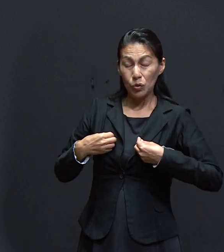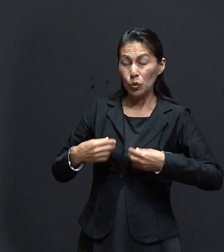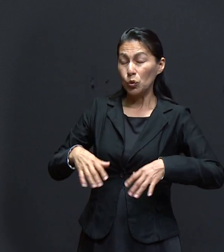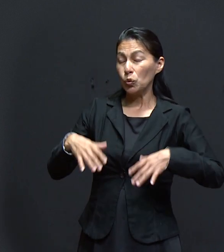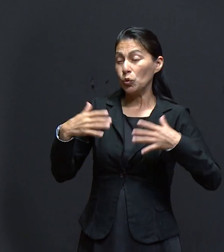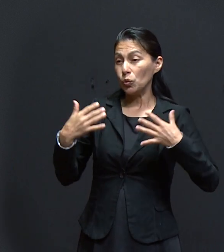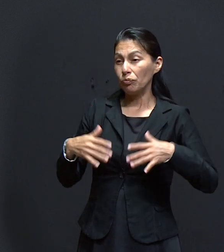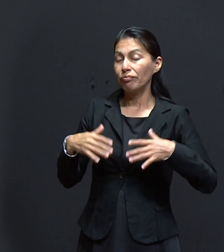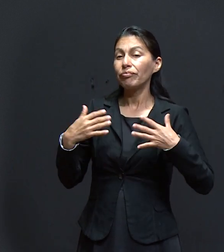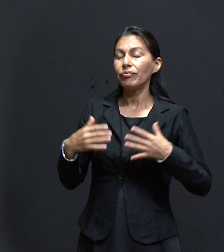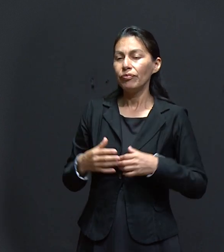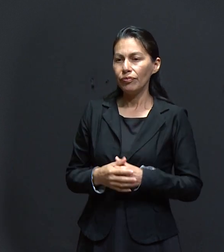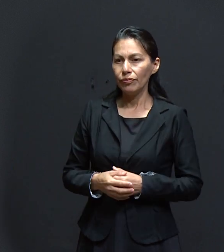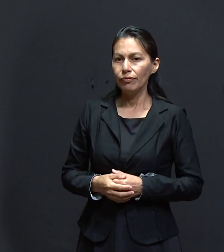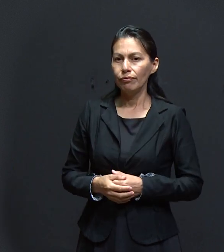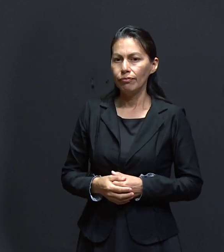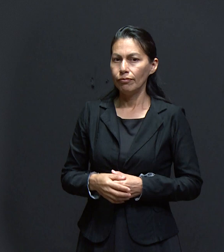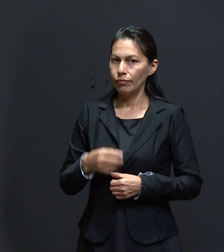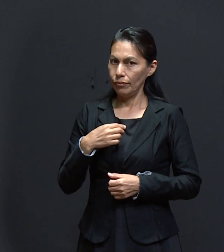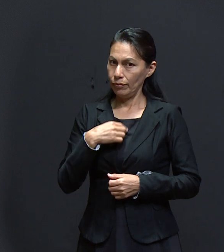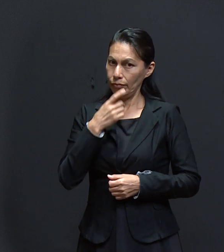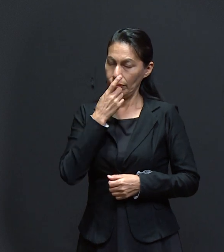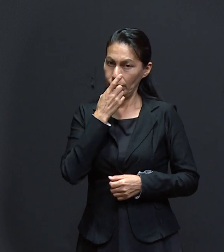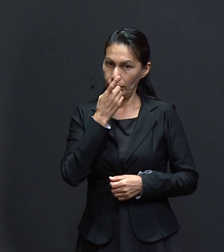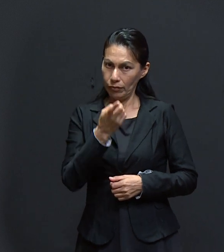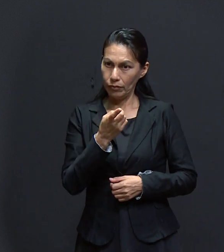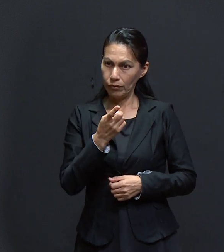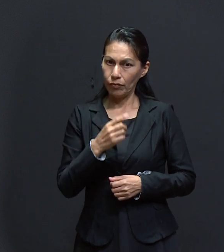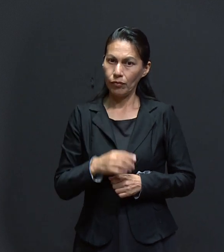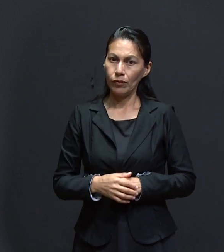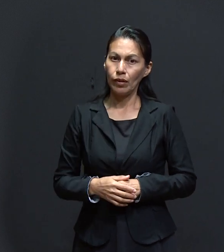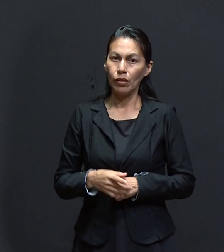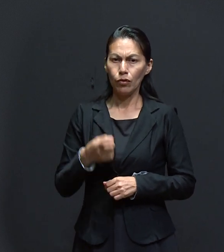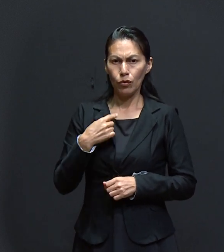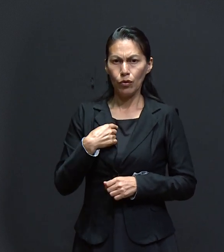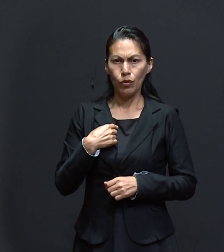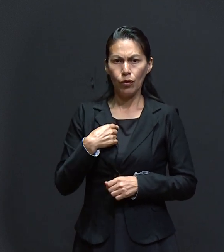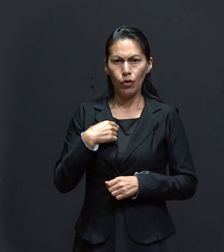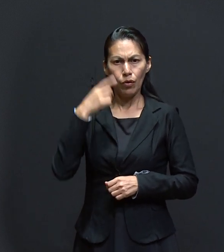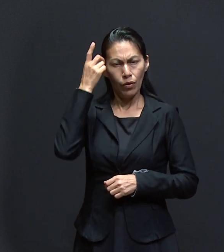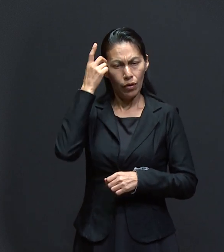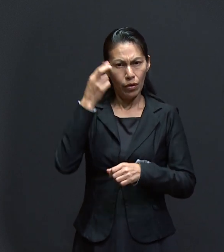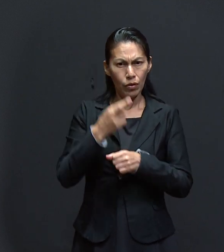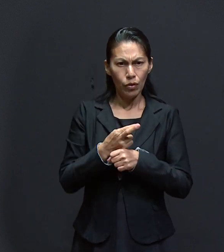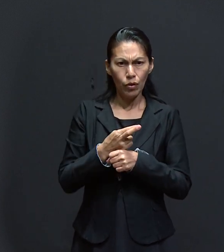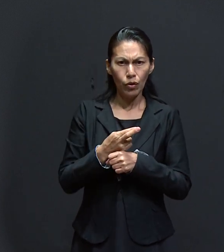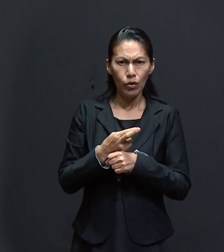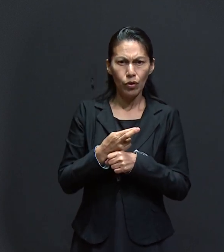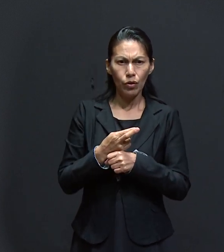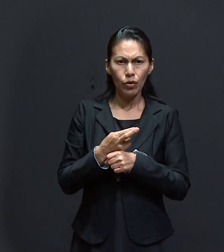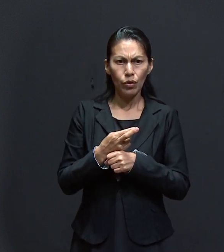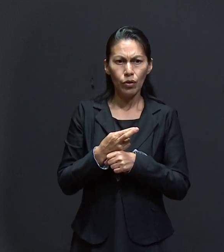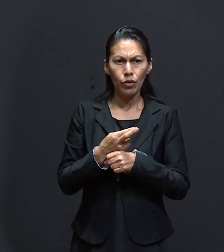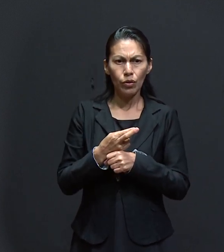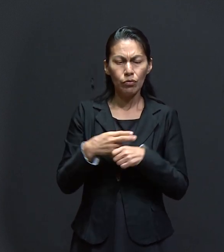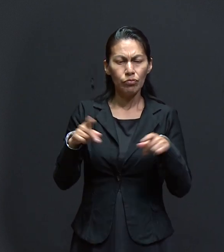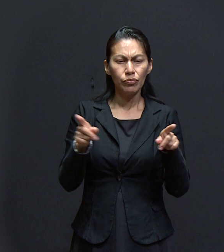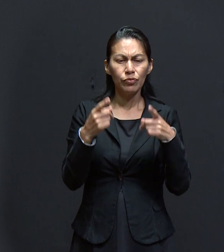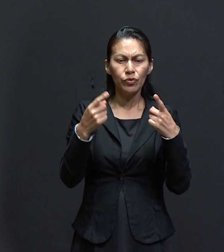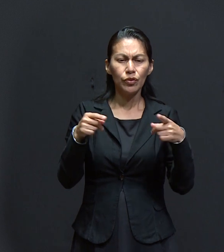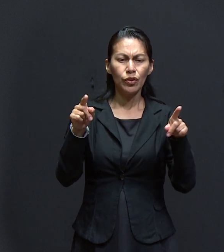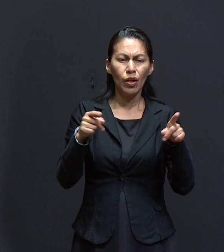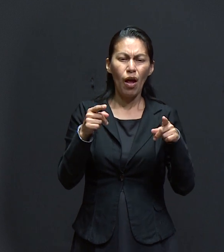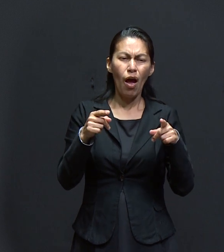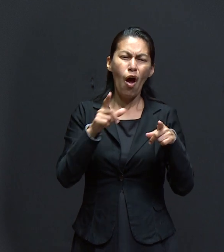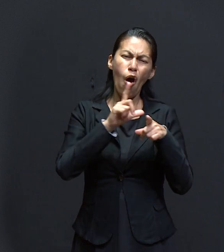dios en mi vida y está diariamente voy a decir una cosa una ilustración como director de orquesta me